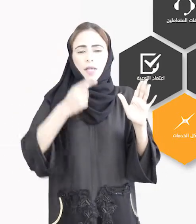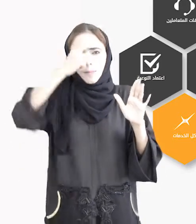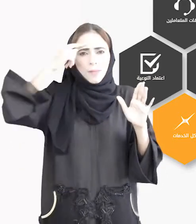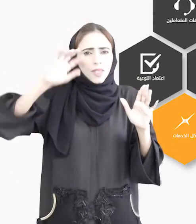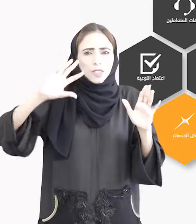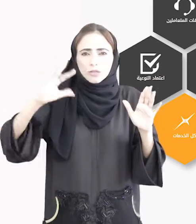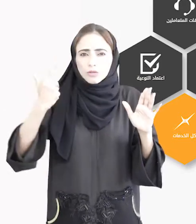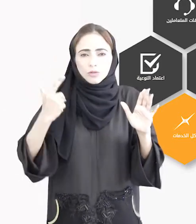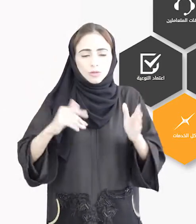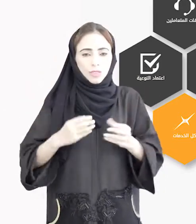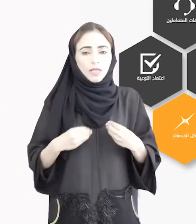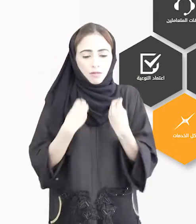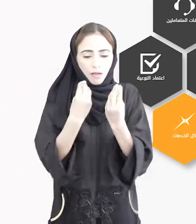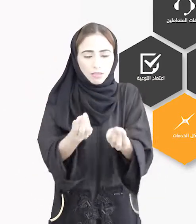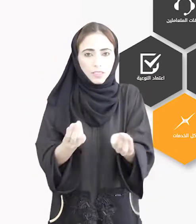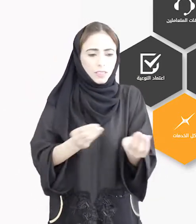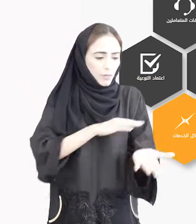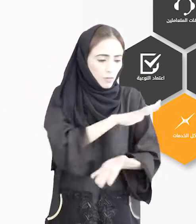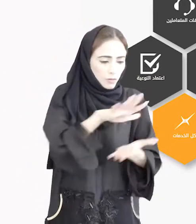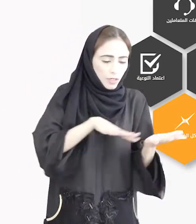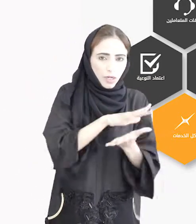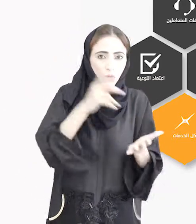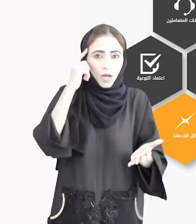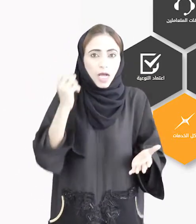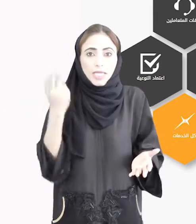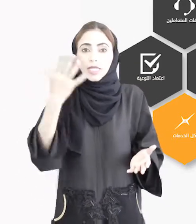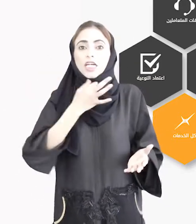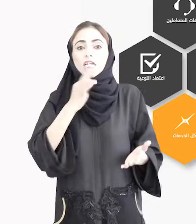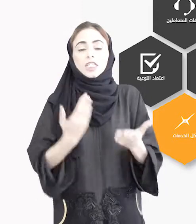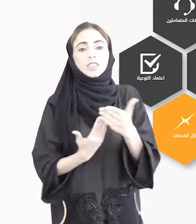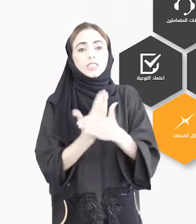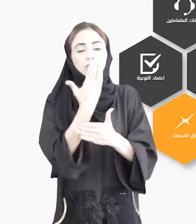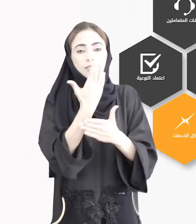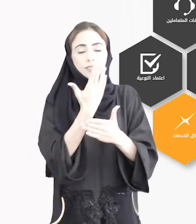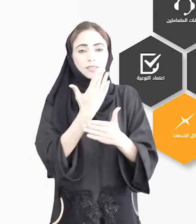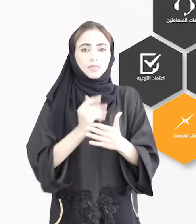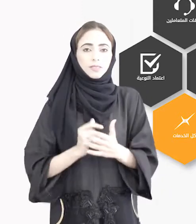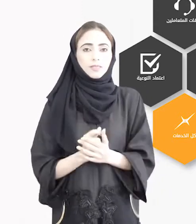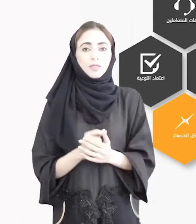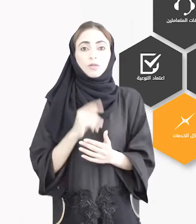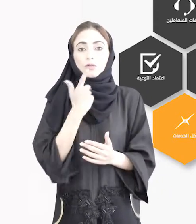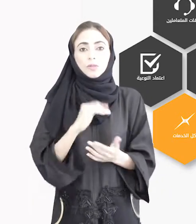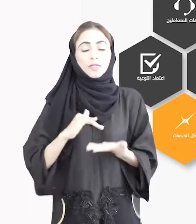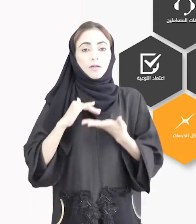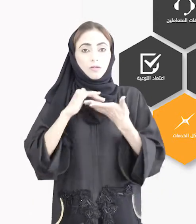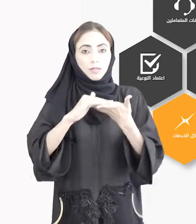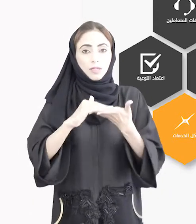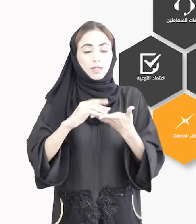وخدمات الطيف الترددي. ومن هنا تصلون إلى كافة الخدمات.